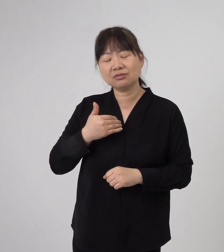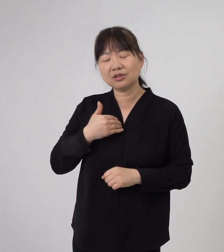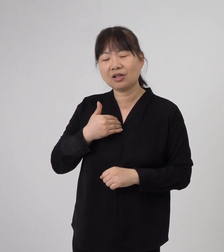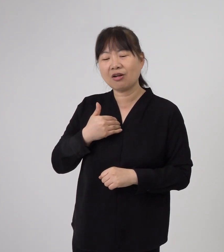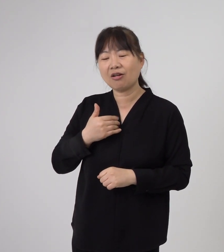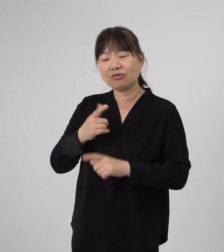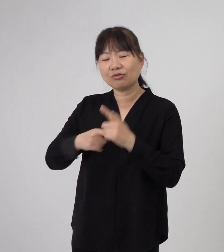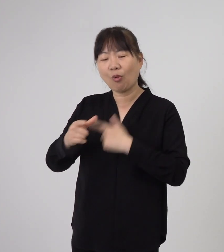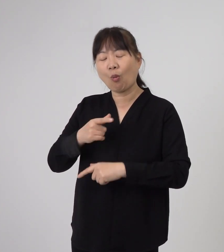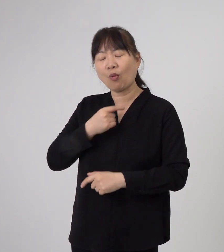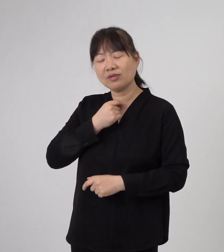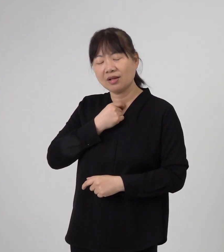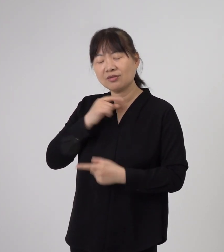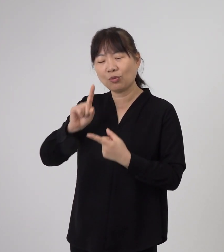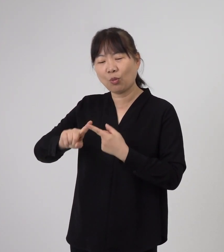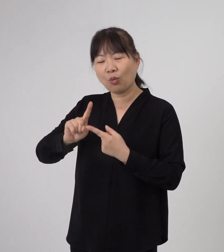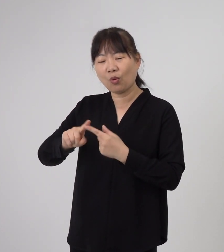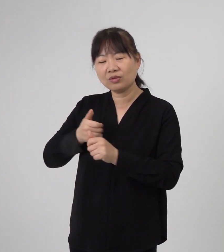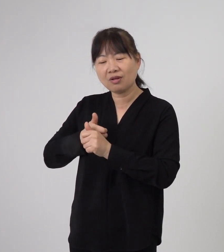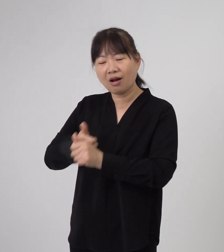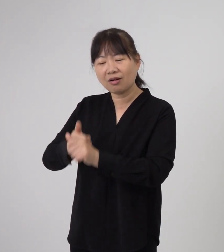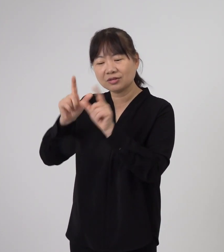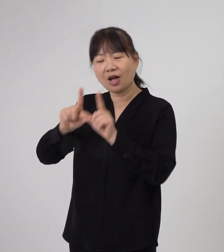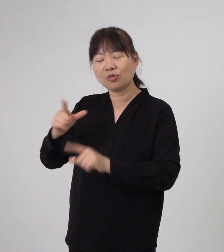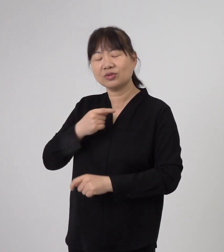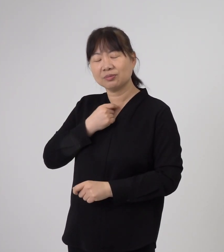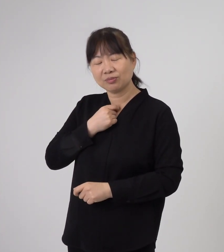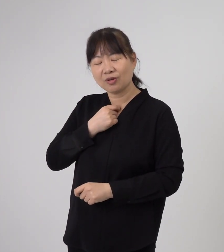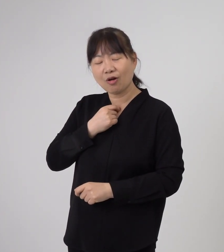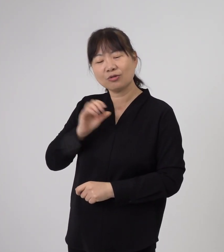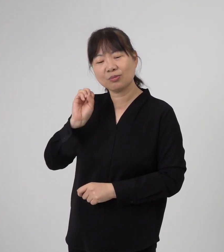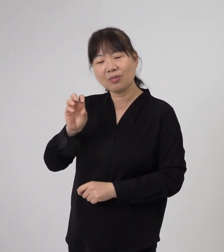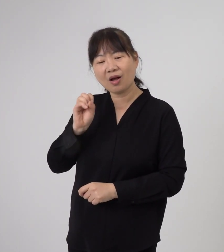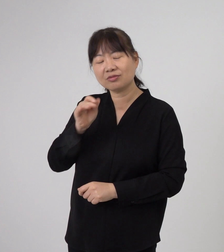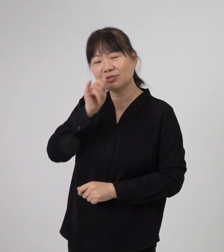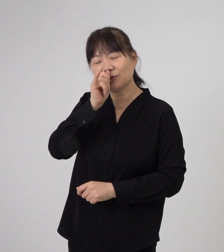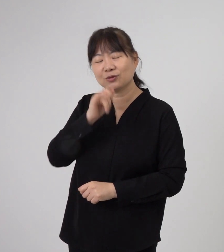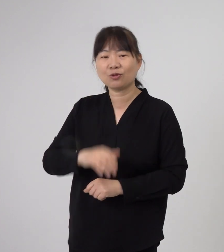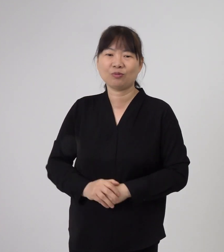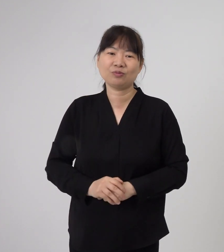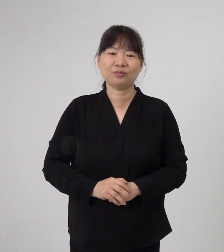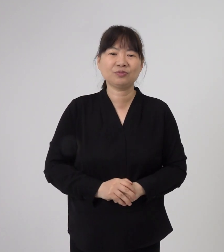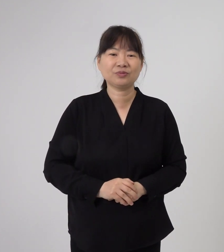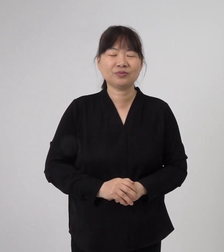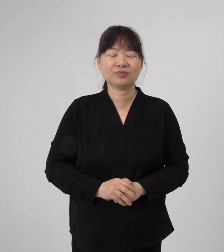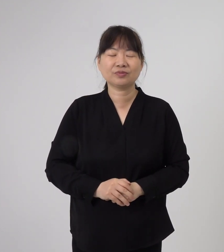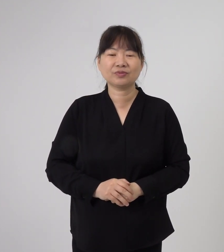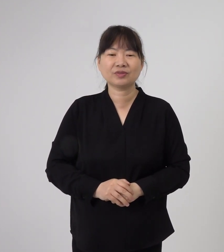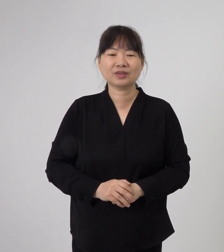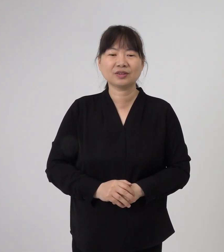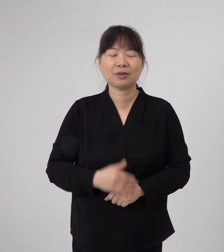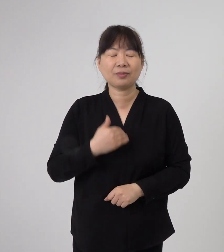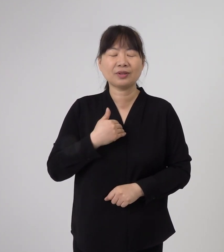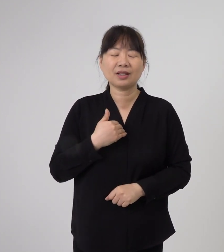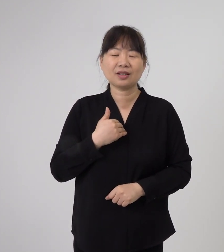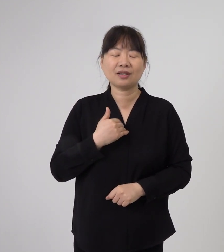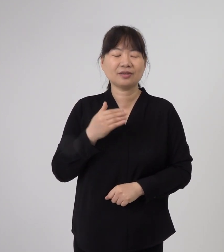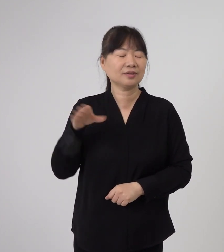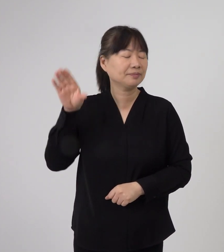있거든요. 다를 수 있거든요. 뭐 양쪽의 대답을 다 꺼내요. 그럼 제가 멈칫 가만히